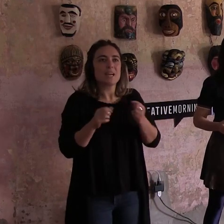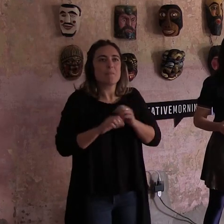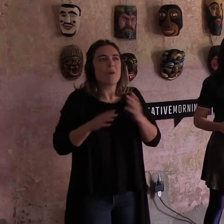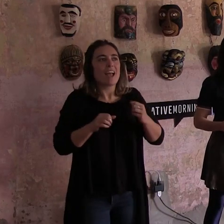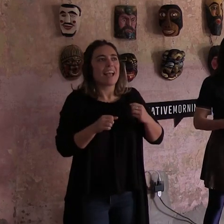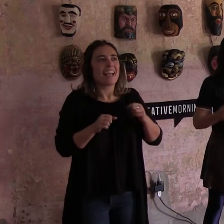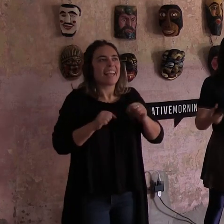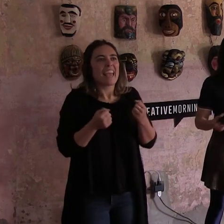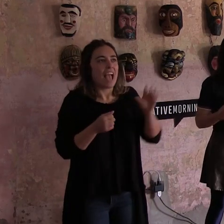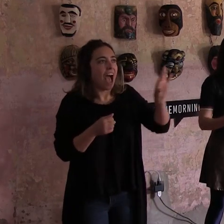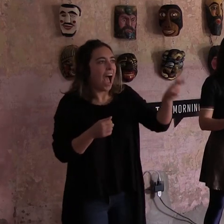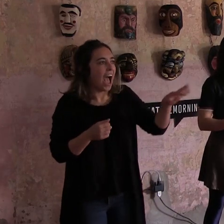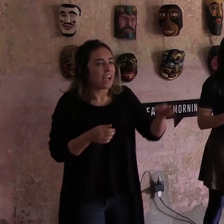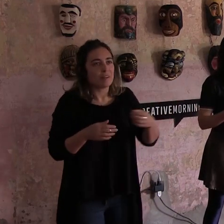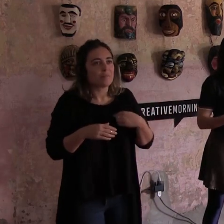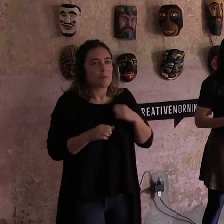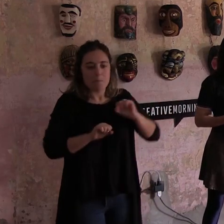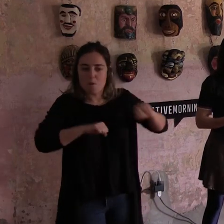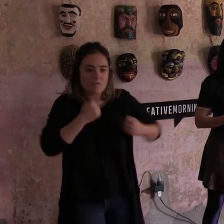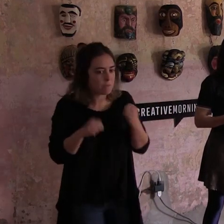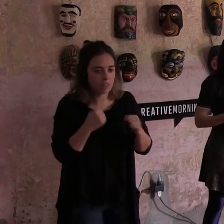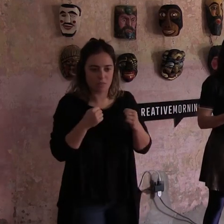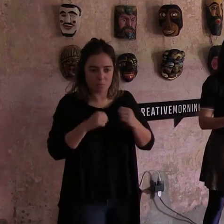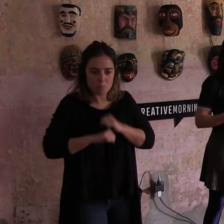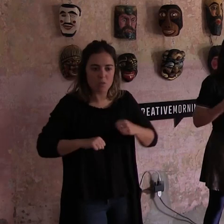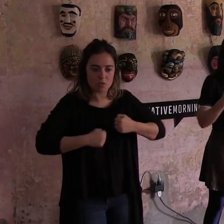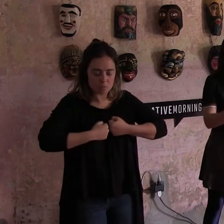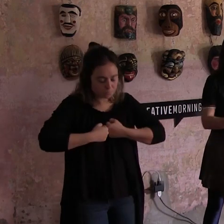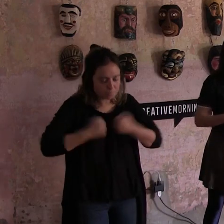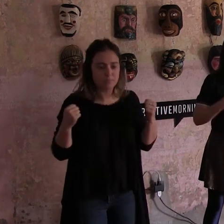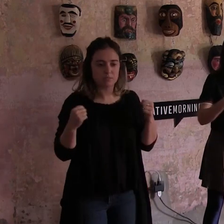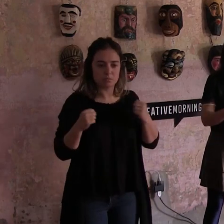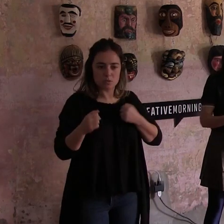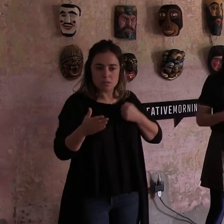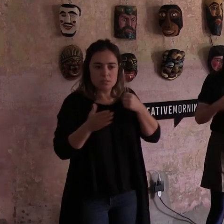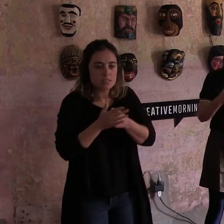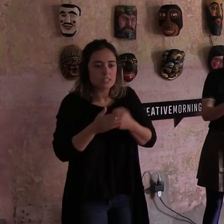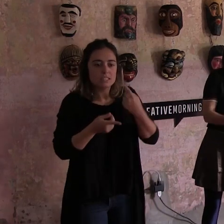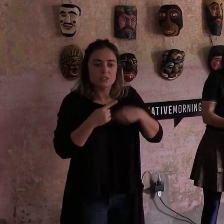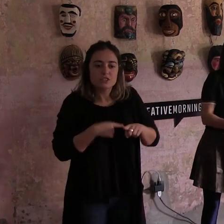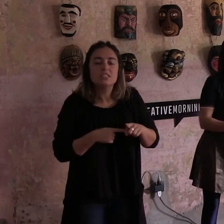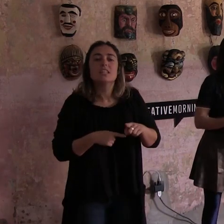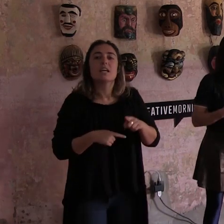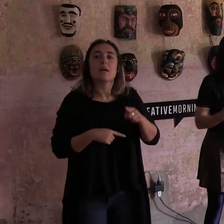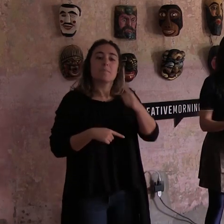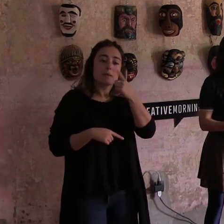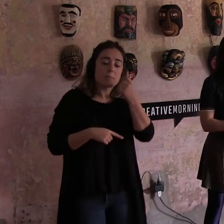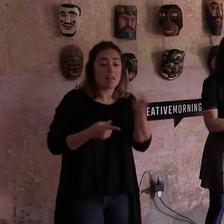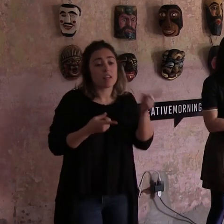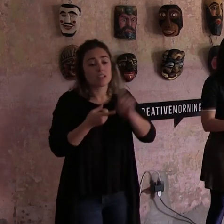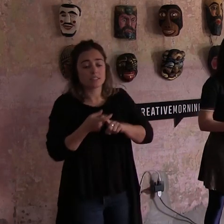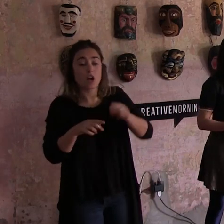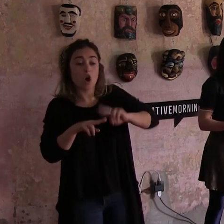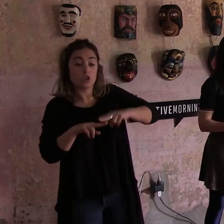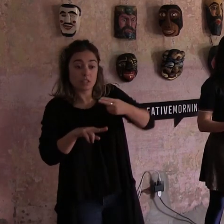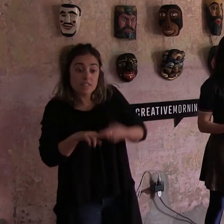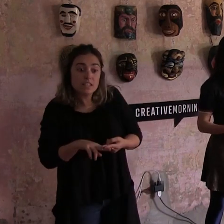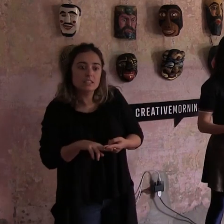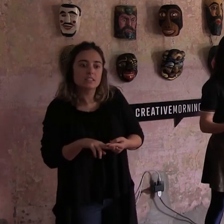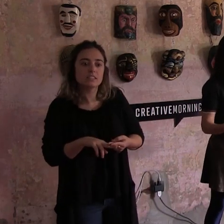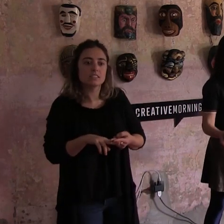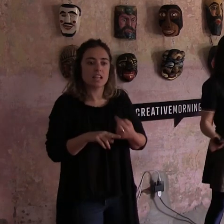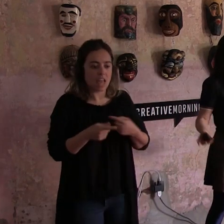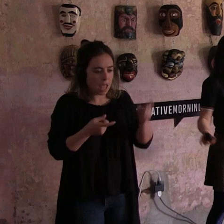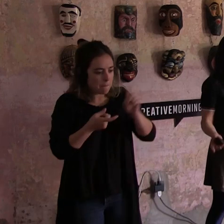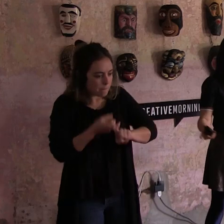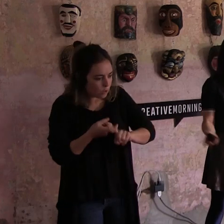seguir, nada de mirar para atrás. Entonces, hasta que mi padre se vuelve a casar y la esposa de mi padre dice, pero ¿no ves